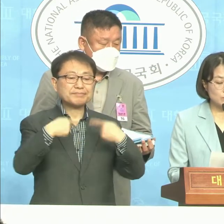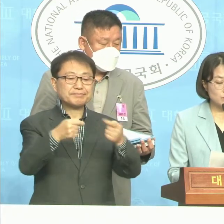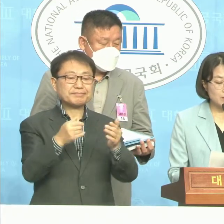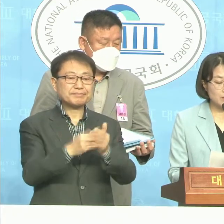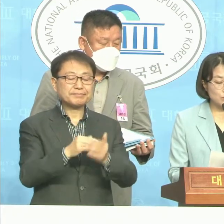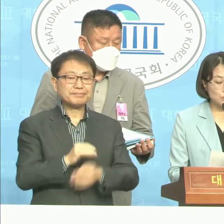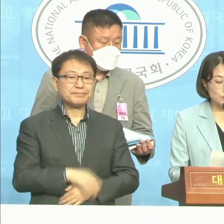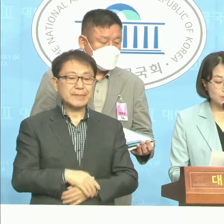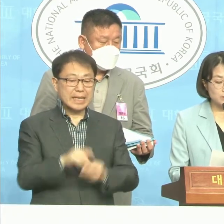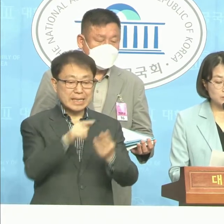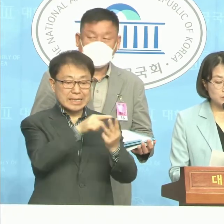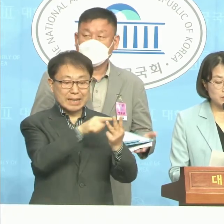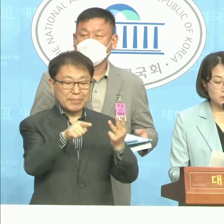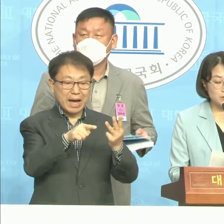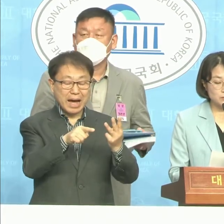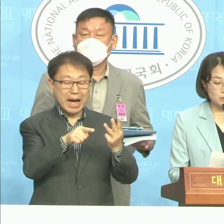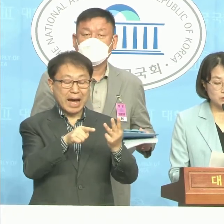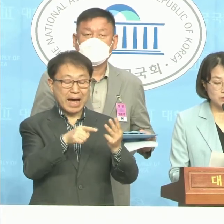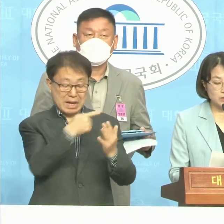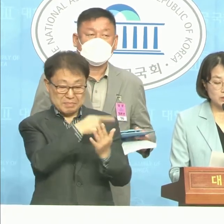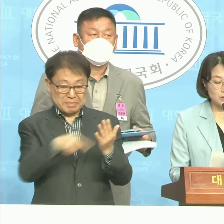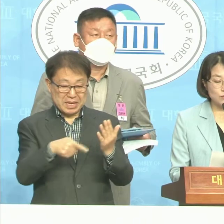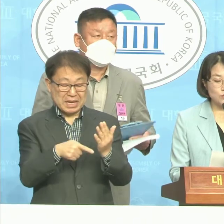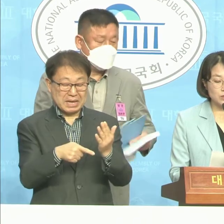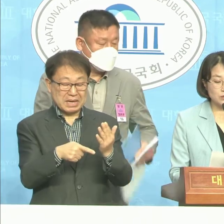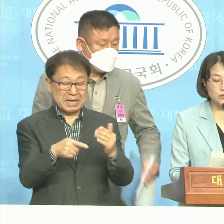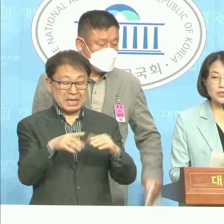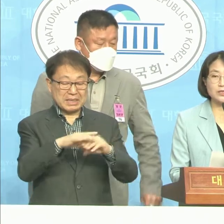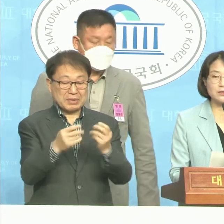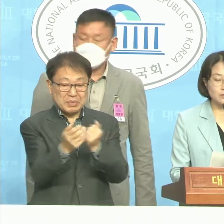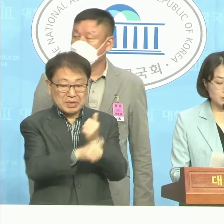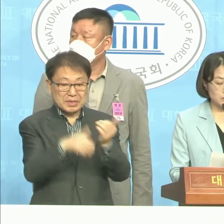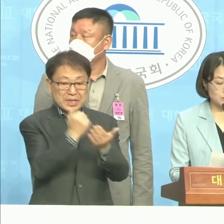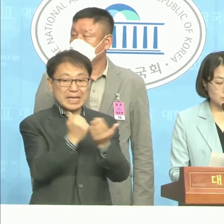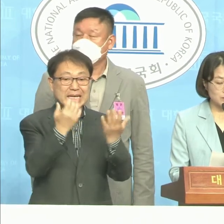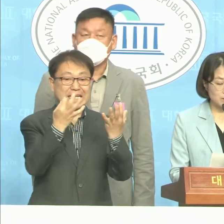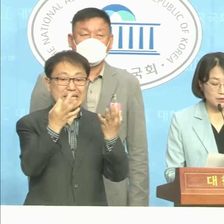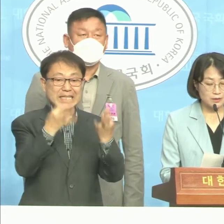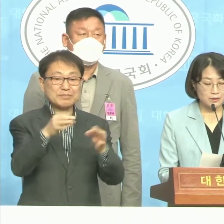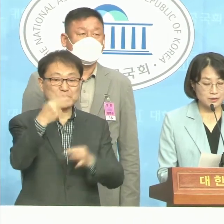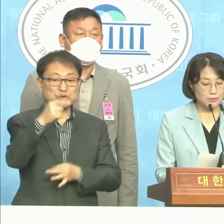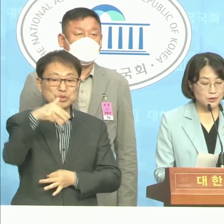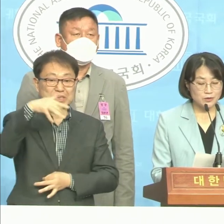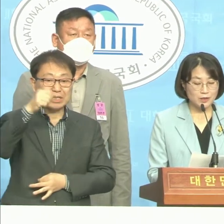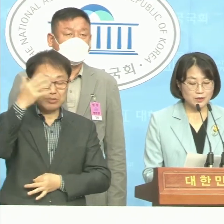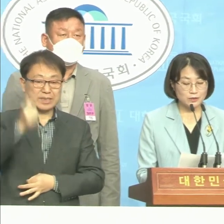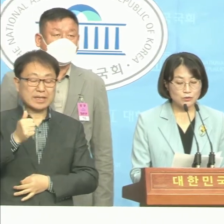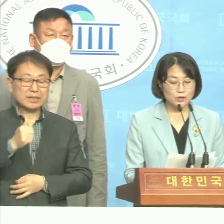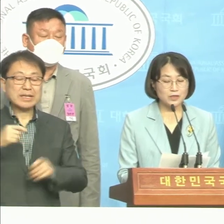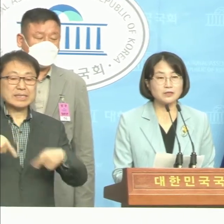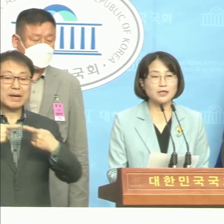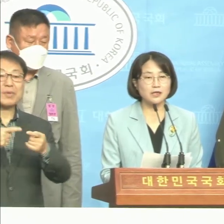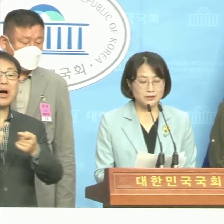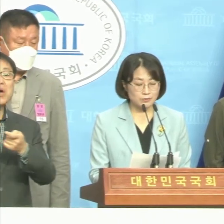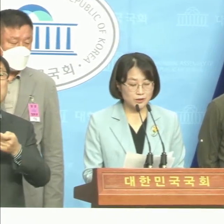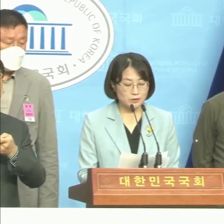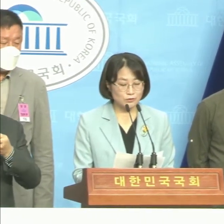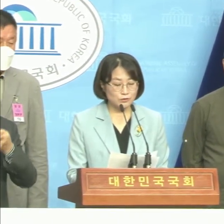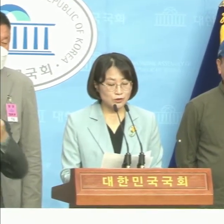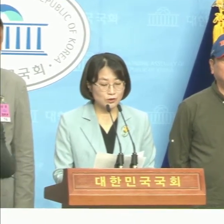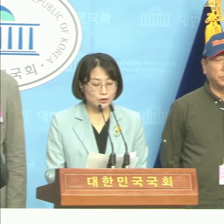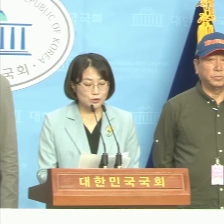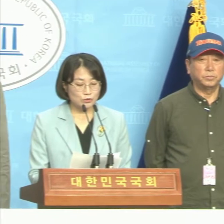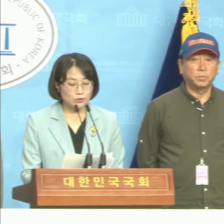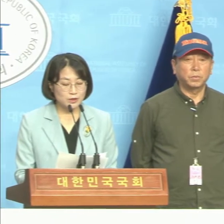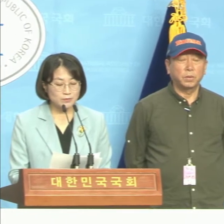조선 3사 하도급 갑질 p 하청업체 대책 의 김 2천 위원장 참석하셨습니다 참여연대 신동아 간사 참석